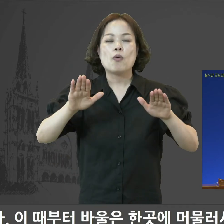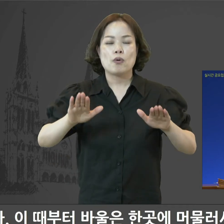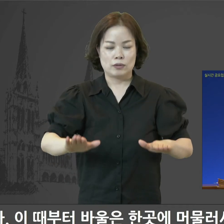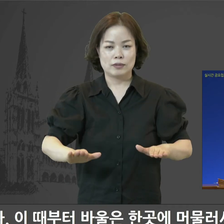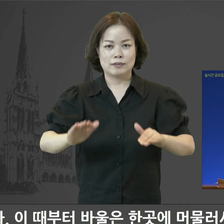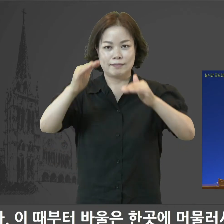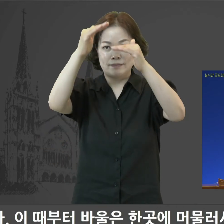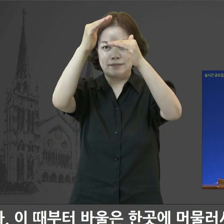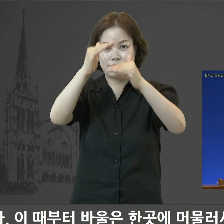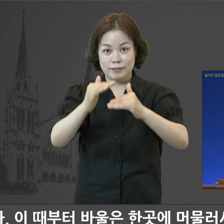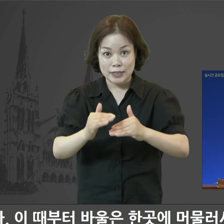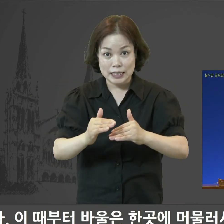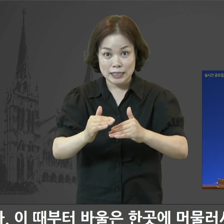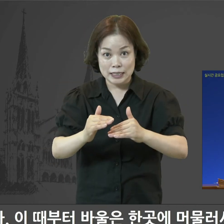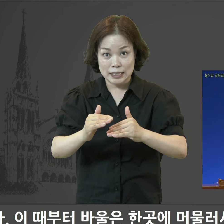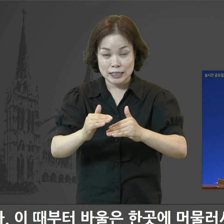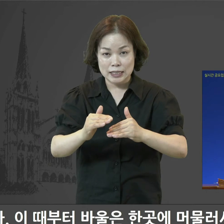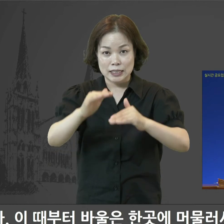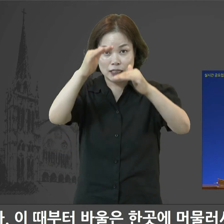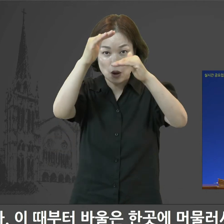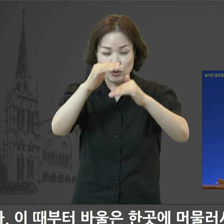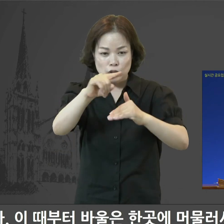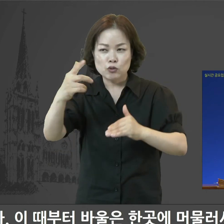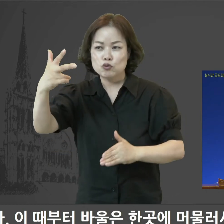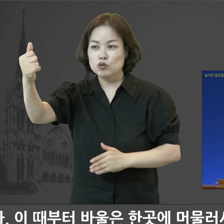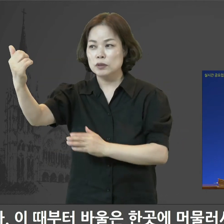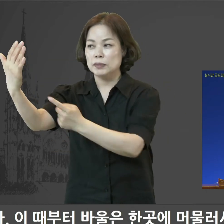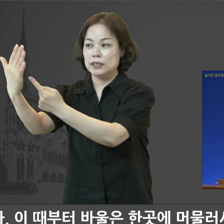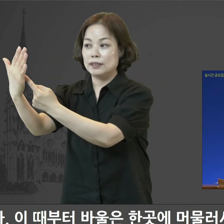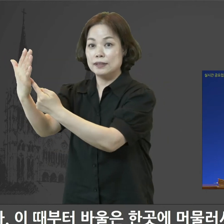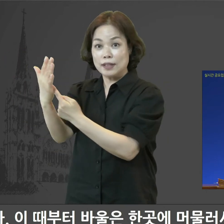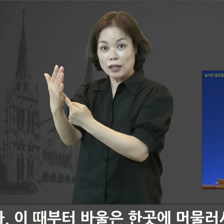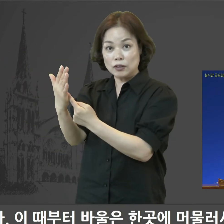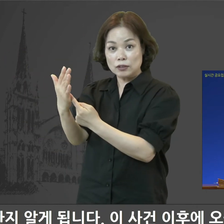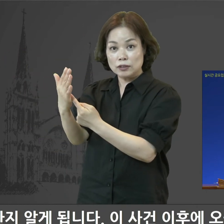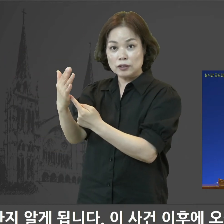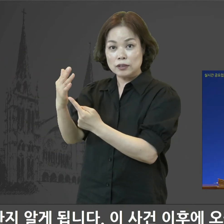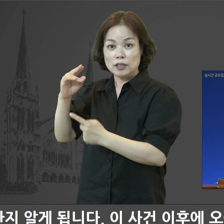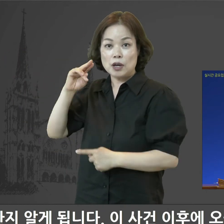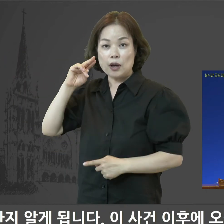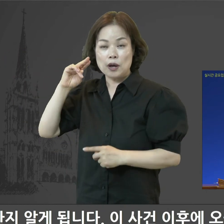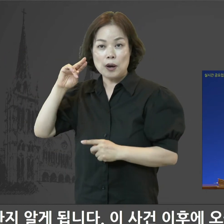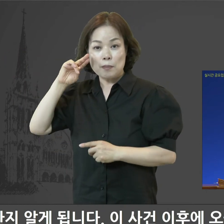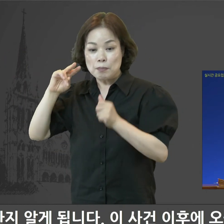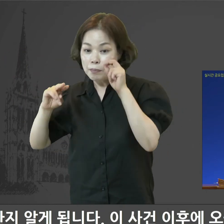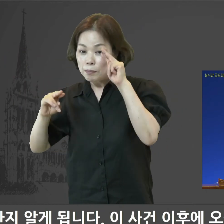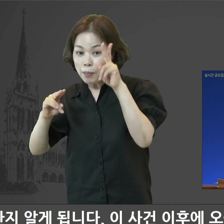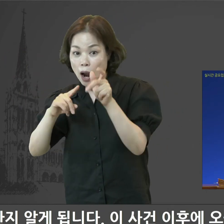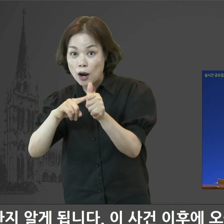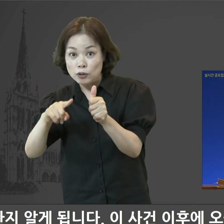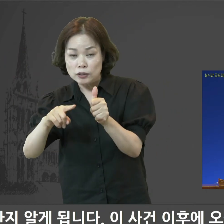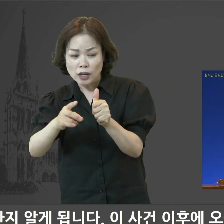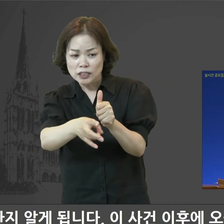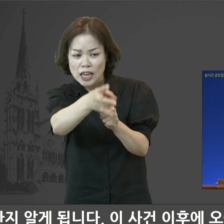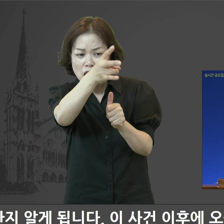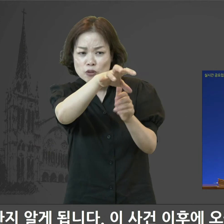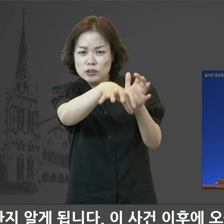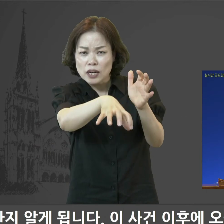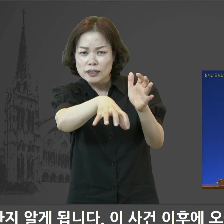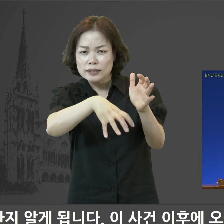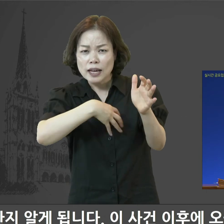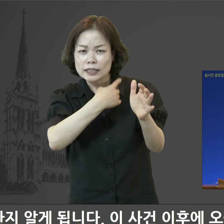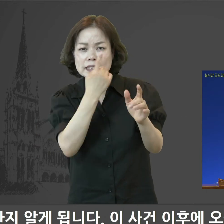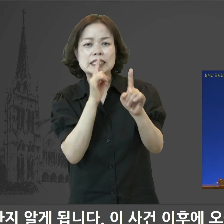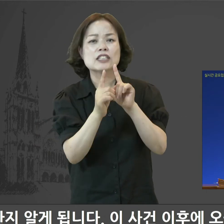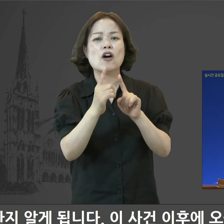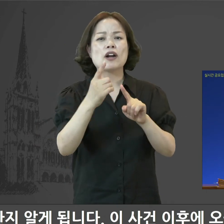오늘 본문 이 자리에서 다시 주님이 나타나서 바울에게 이번에는 네가 예루살렘에서 나를